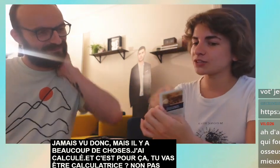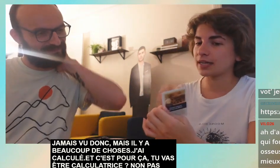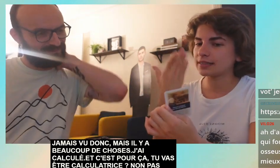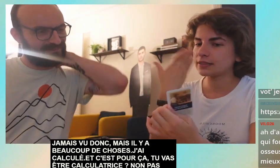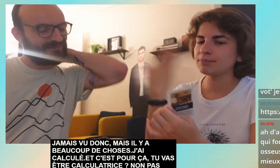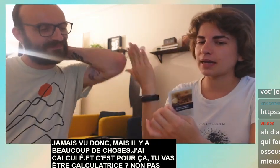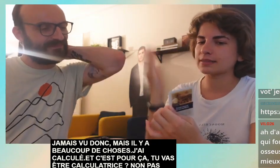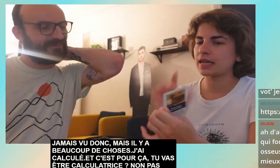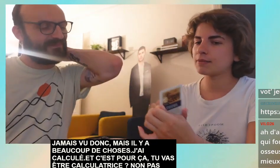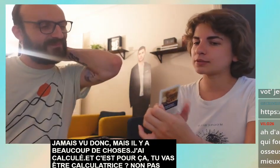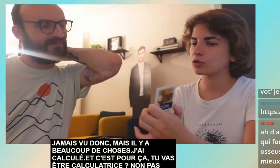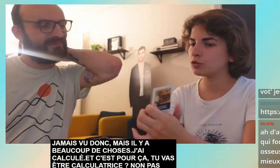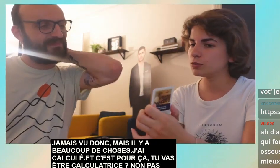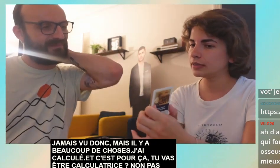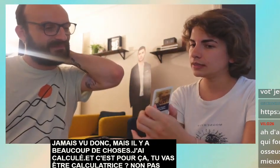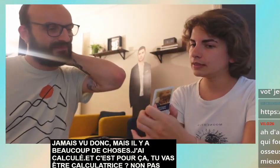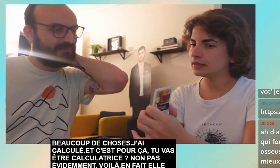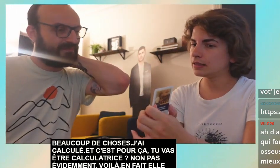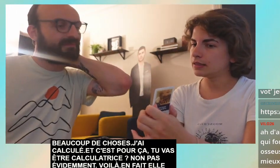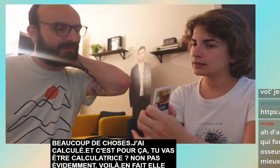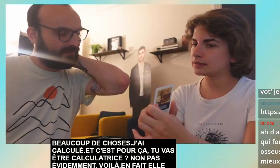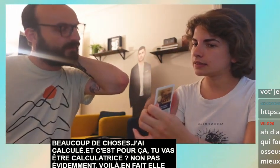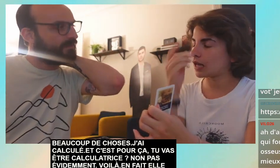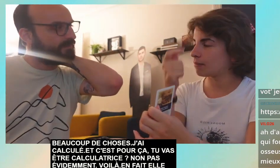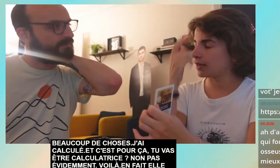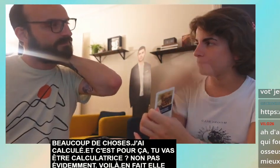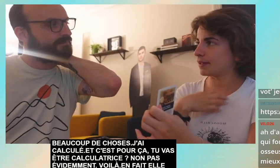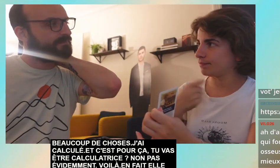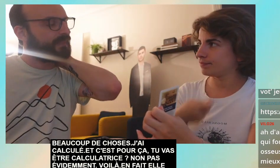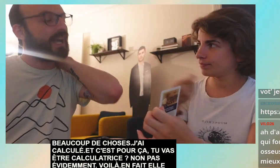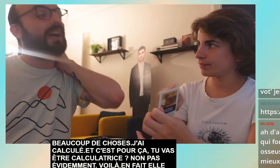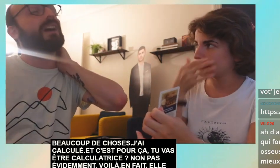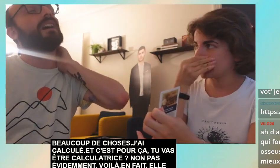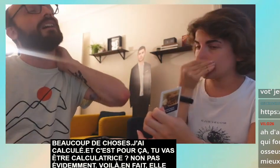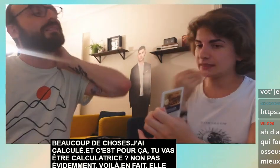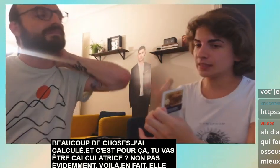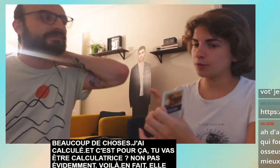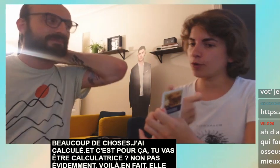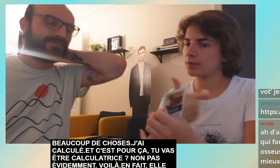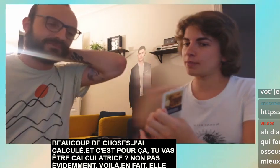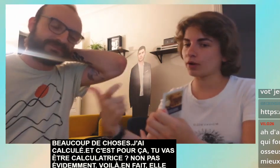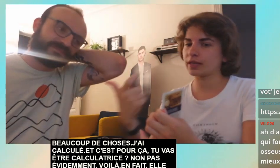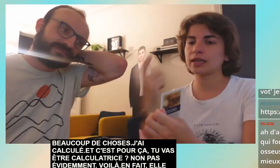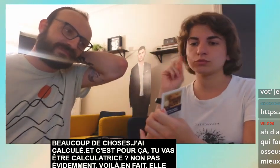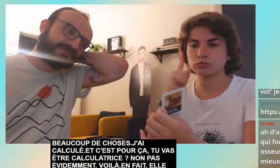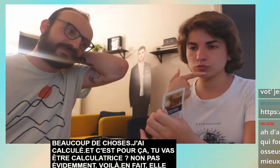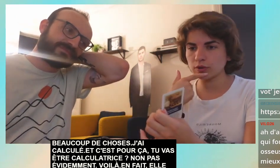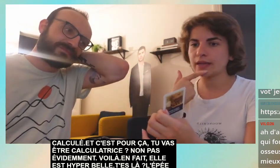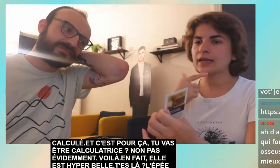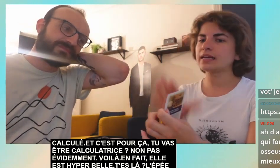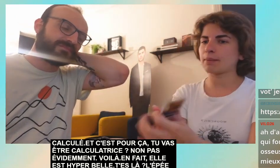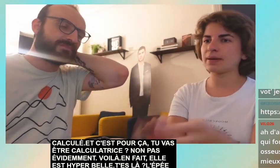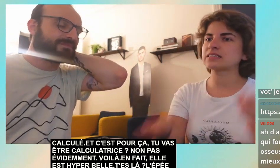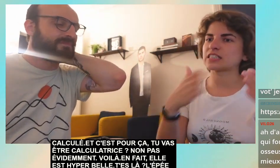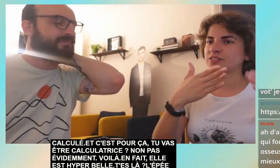elle est hyper célèbre parce que lui, Mhm. c'est la belle épée. Ah. Il était le premier banquier. Et après, ça se